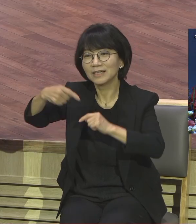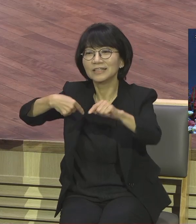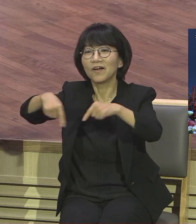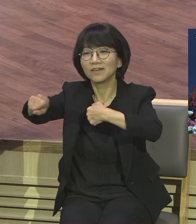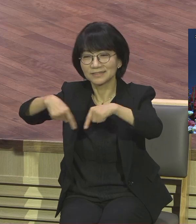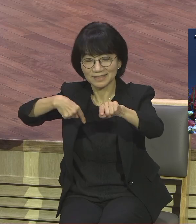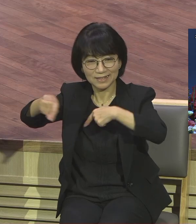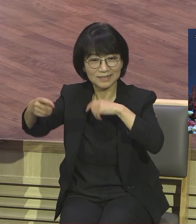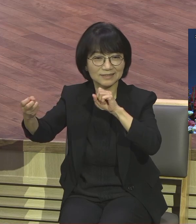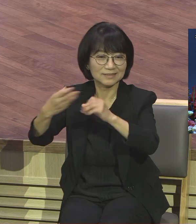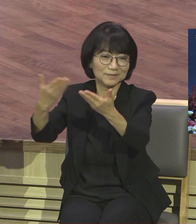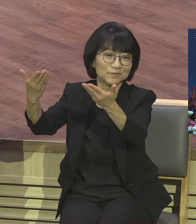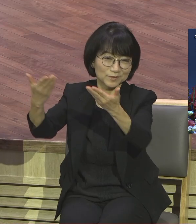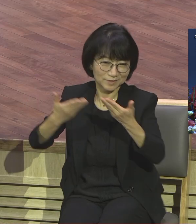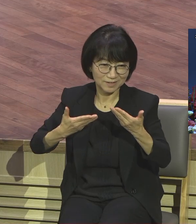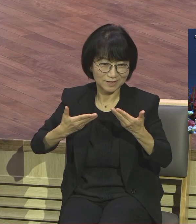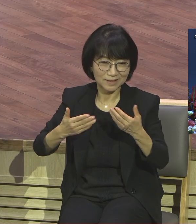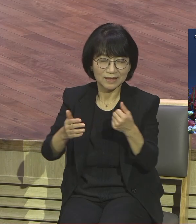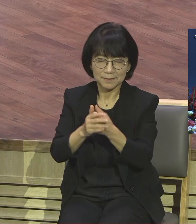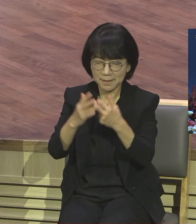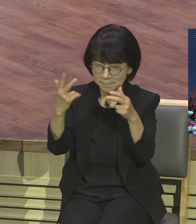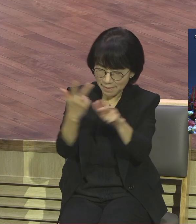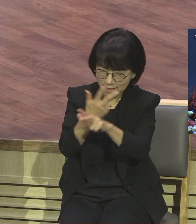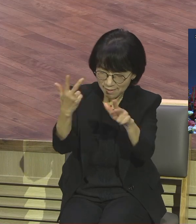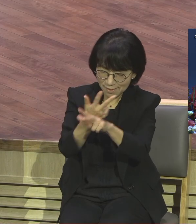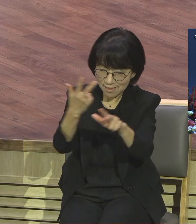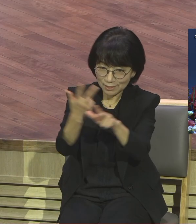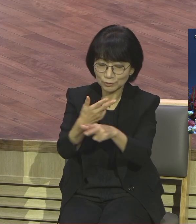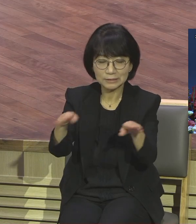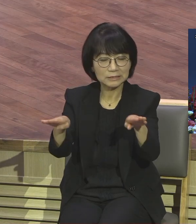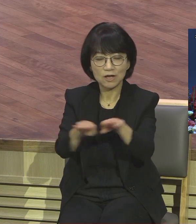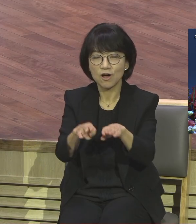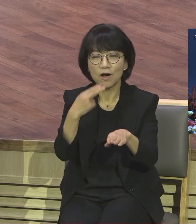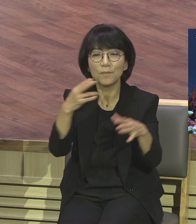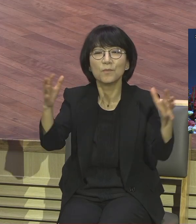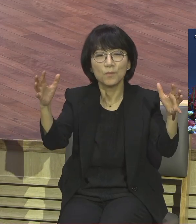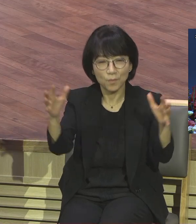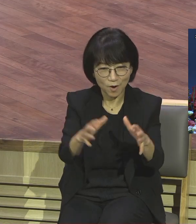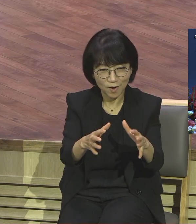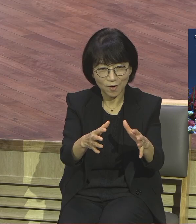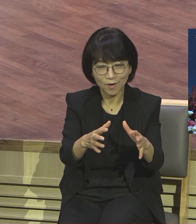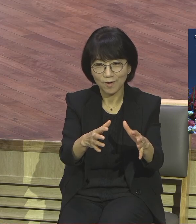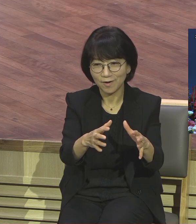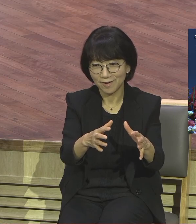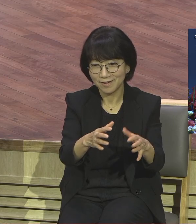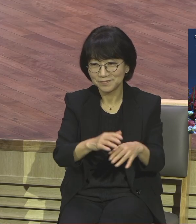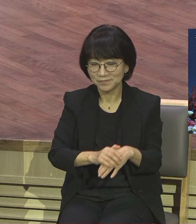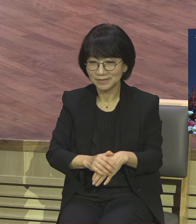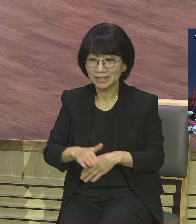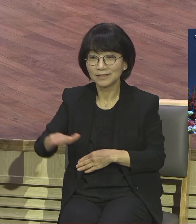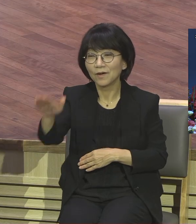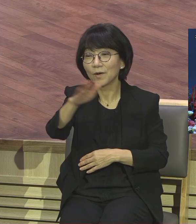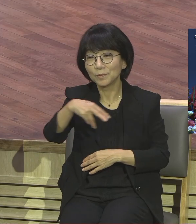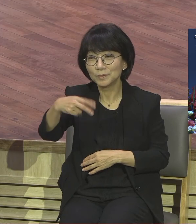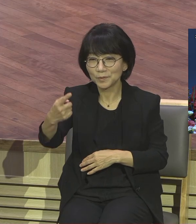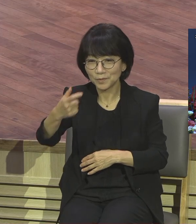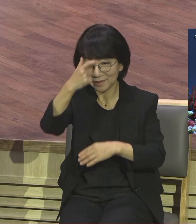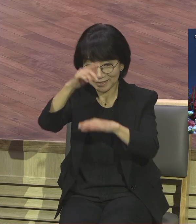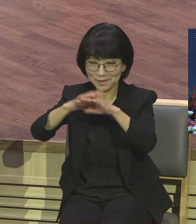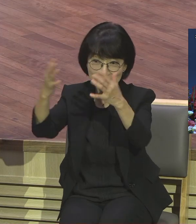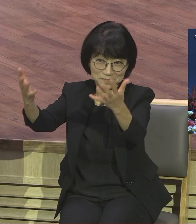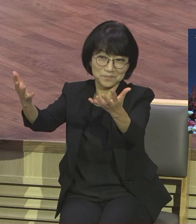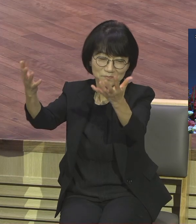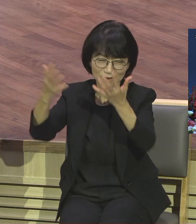기대하고 온다는 거예요. 매주 안 빠지고. 그래서 여러분 이 자리에 있다는 자체가 얼마나 소중한지 몰라요. 지금